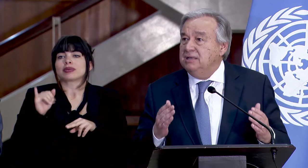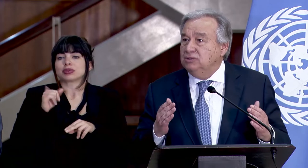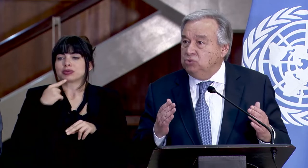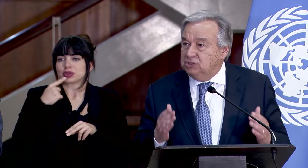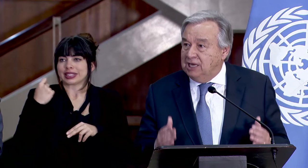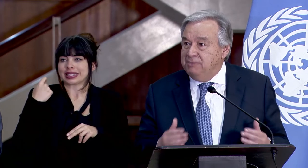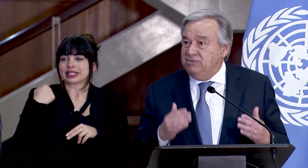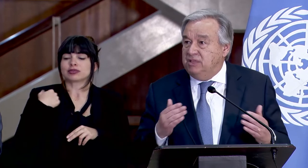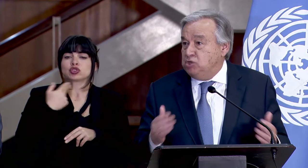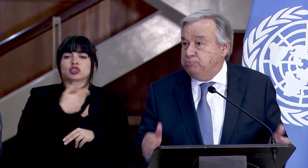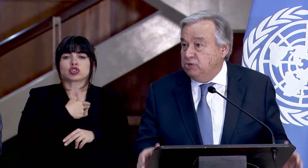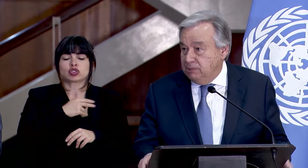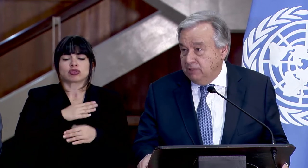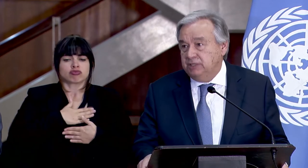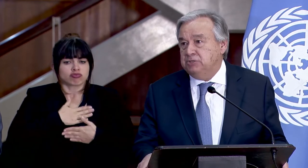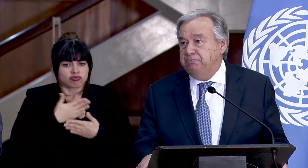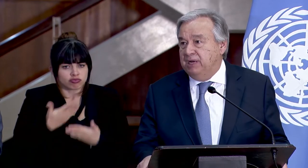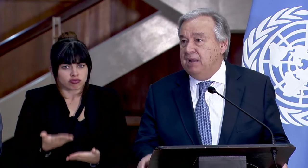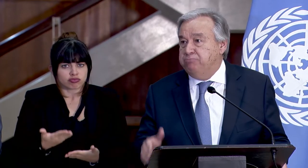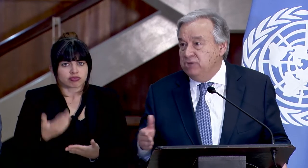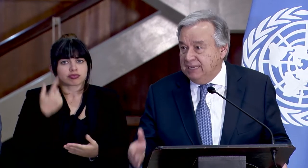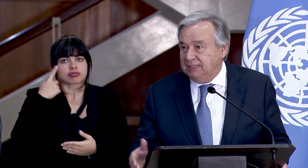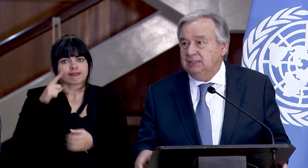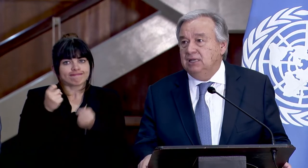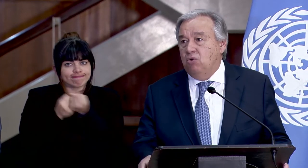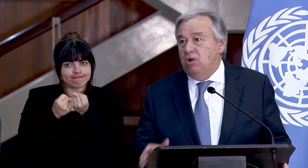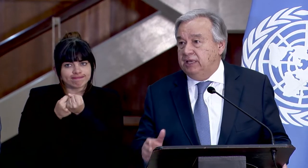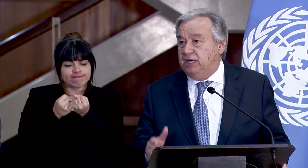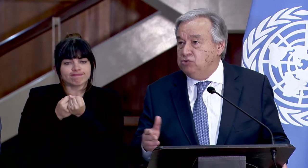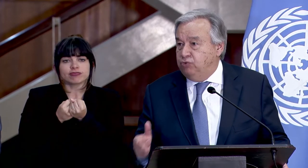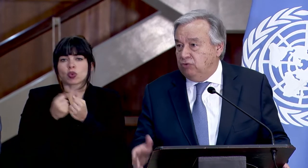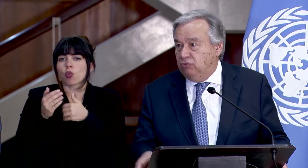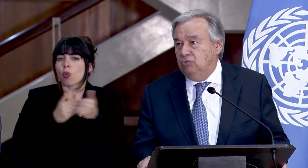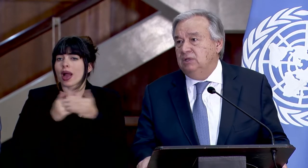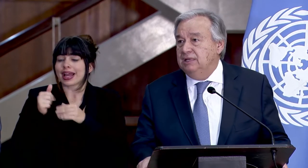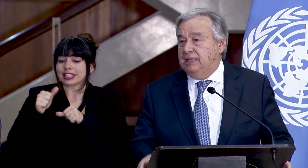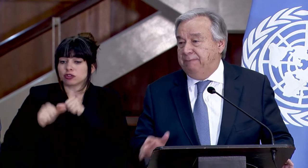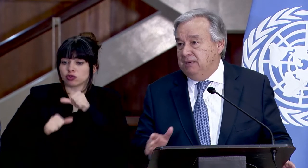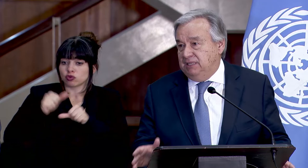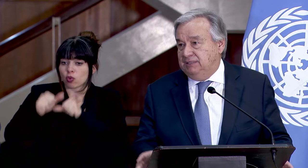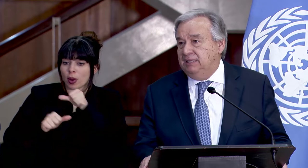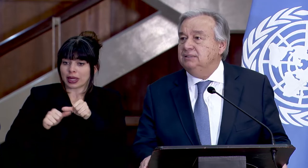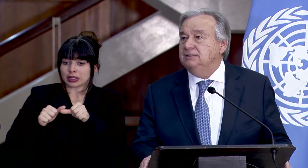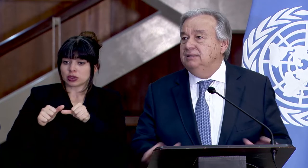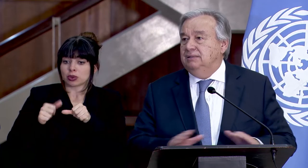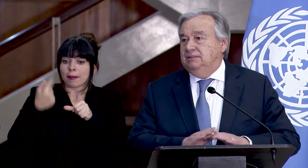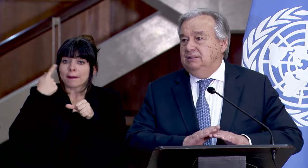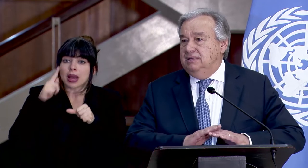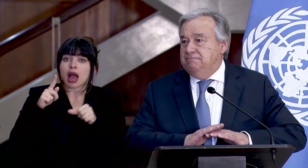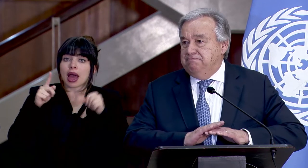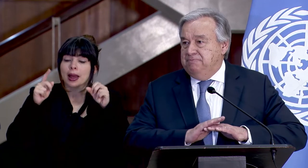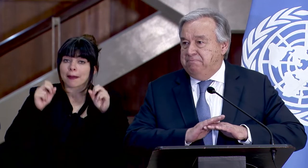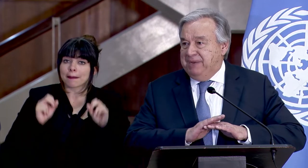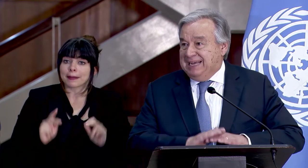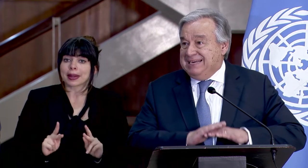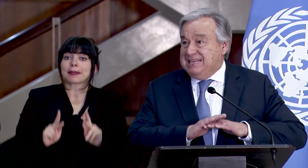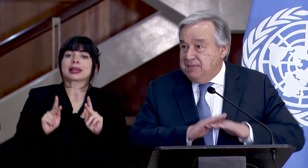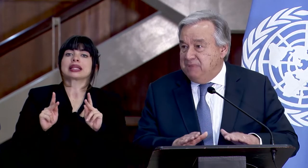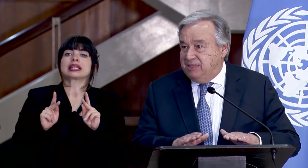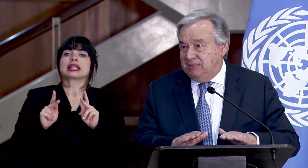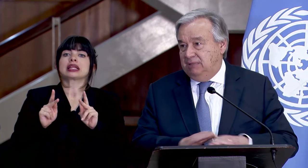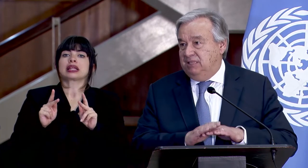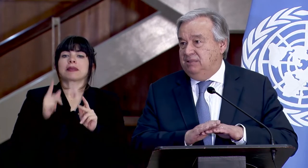decía, totalmente disponibles para apoyar cualquier esfuerzo que permita